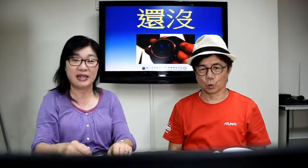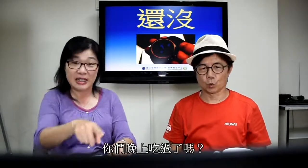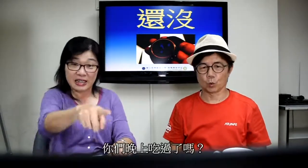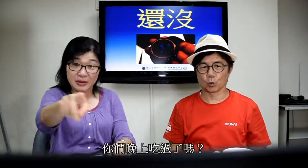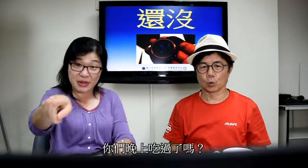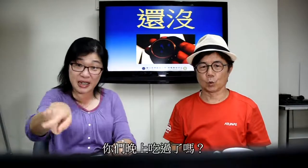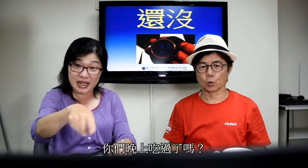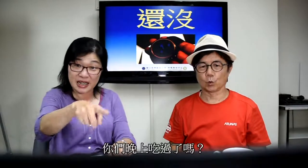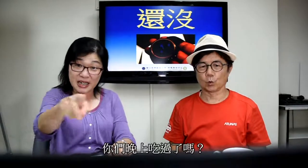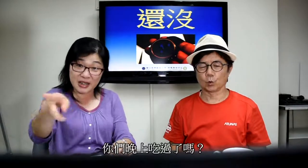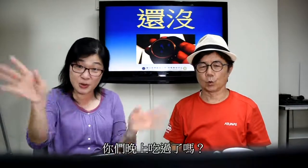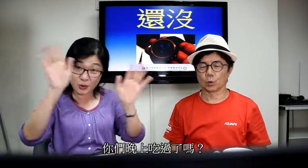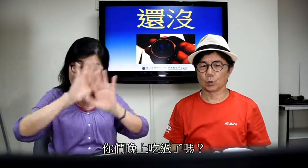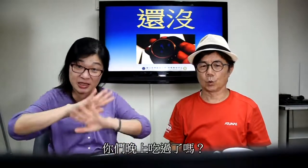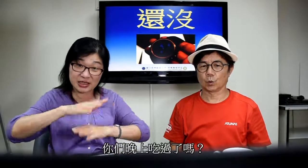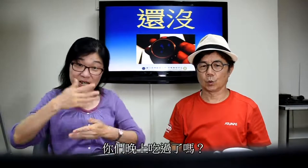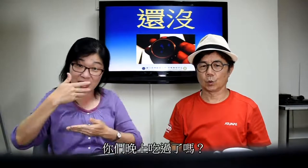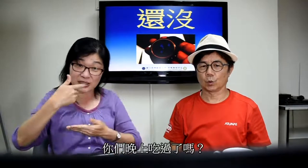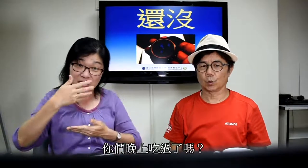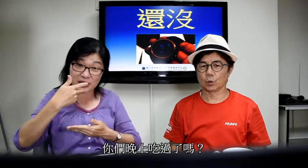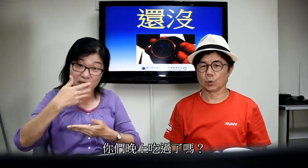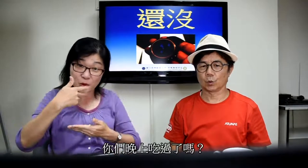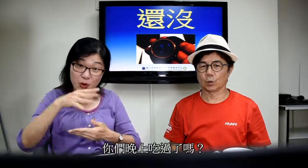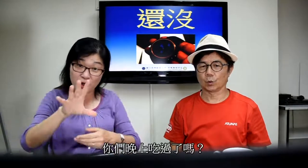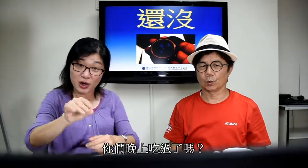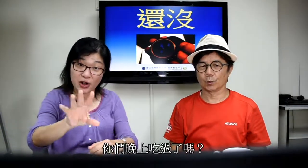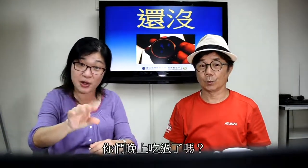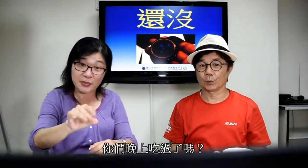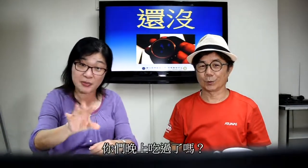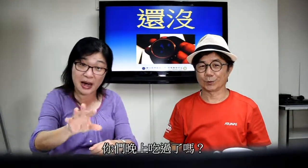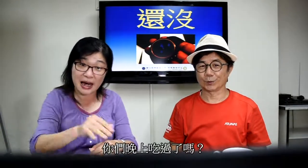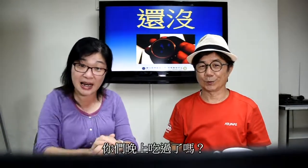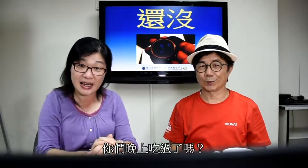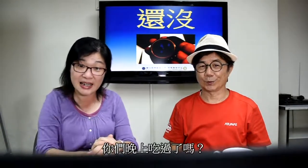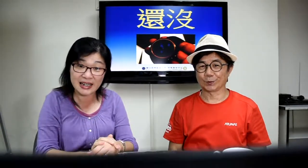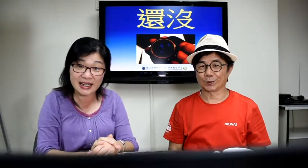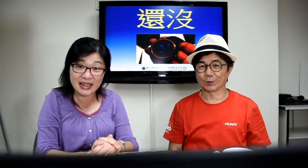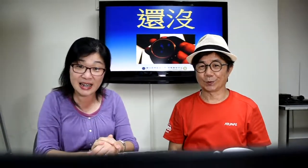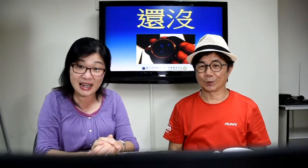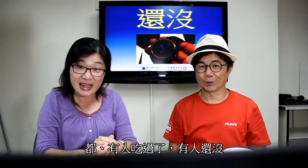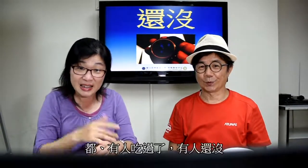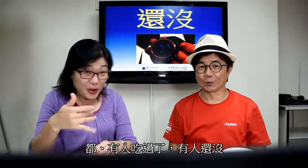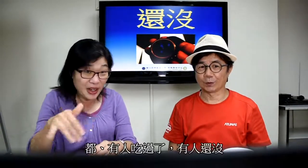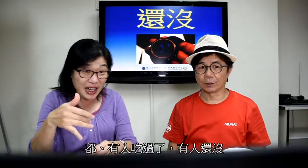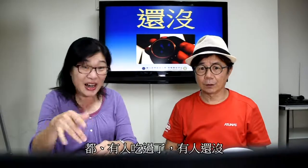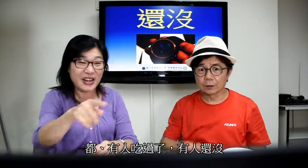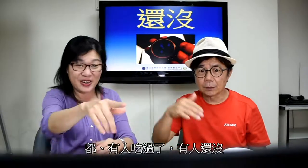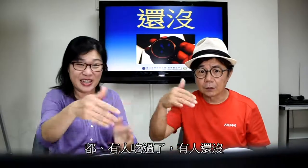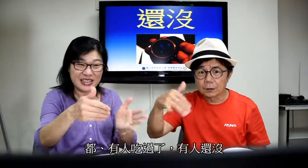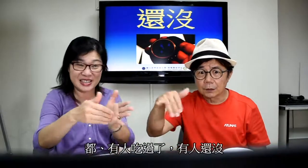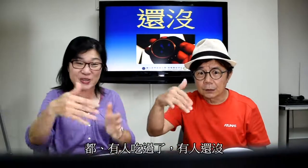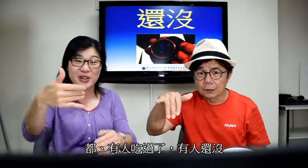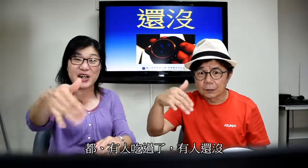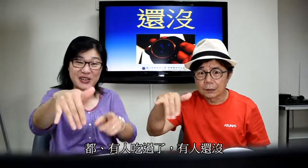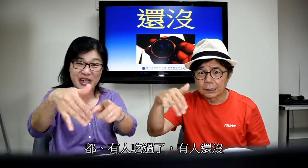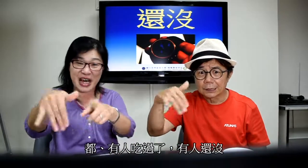你们晚上吃过了吗？都还哦，有人吃过了，有的还